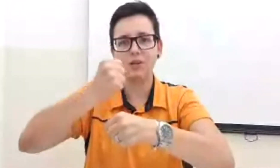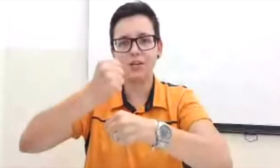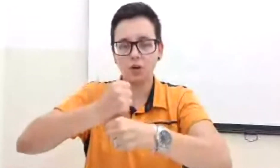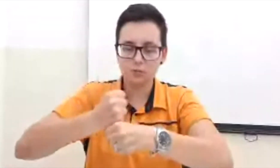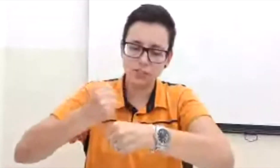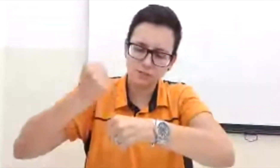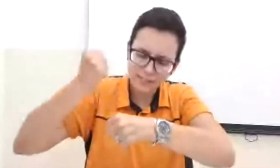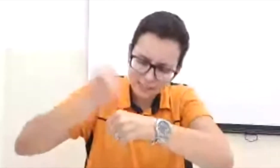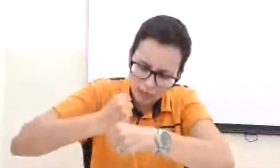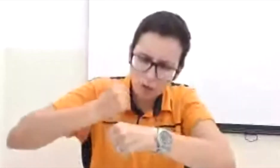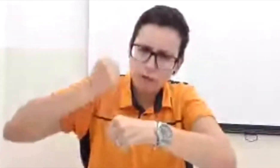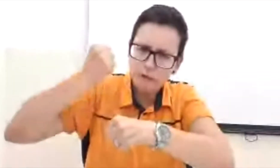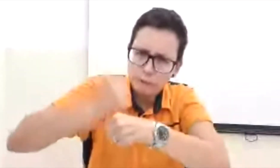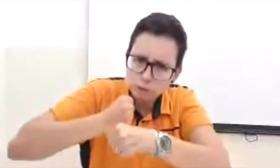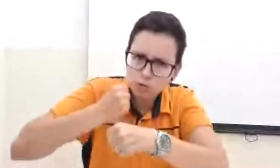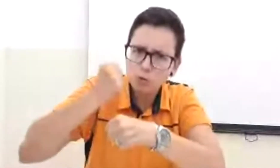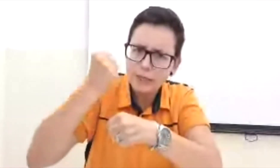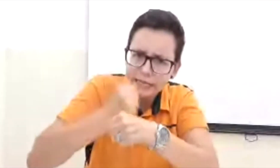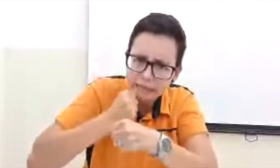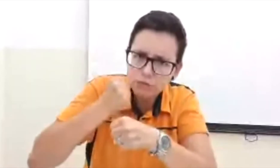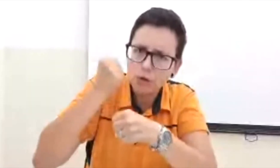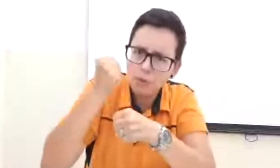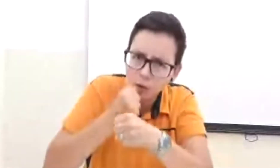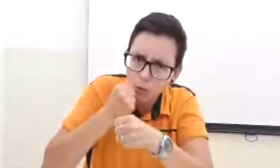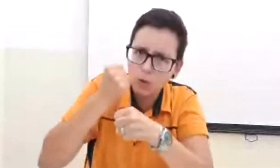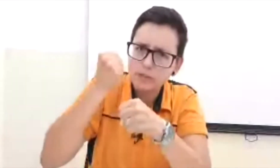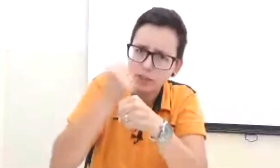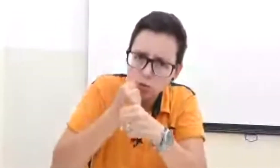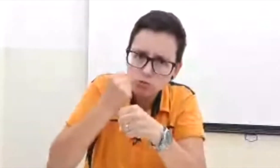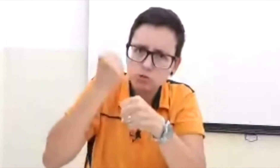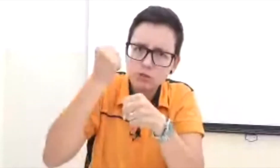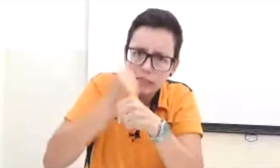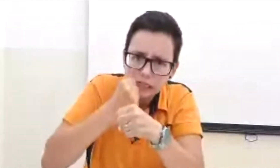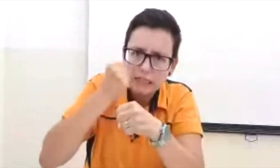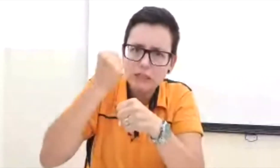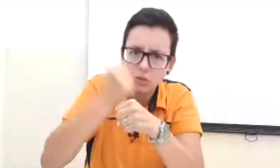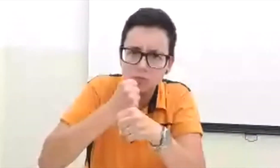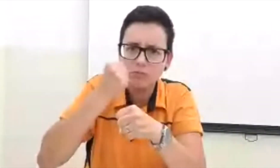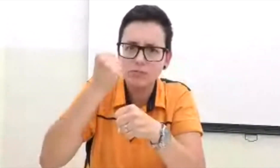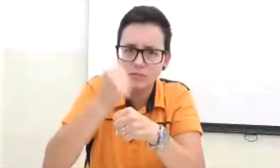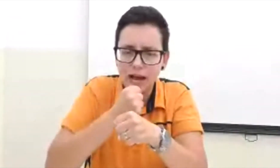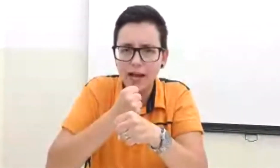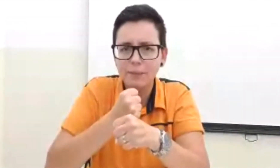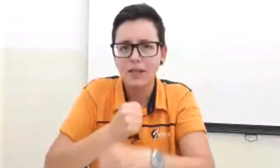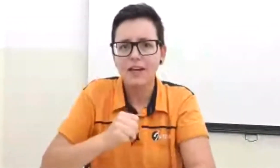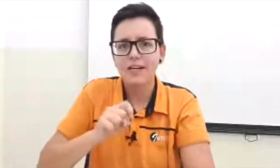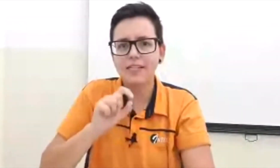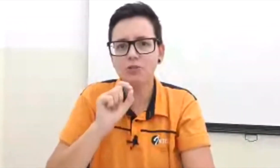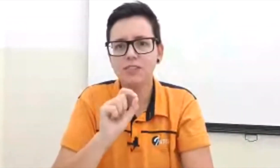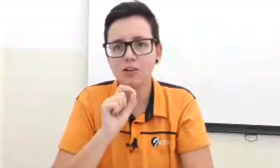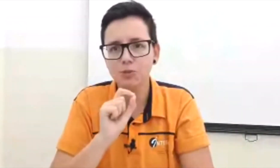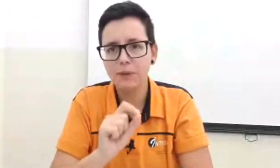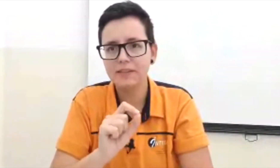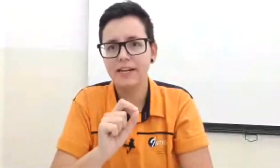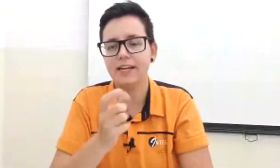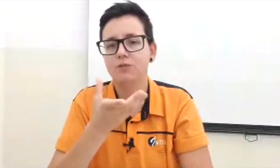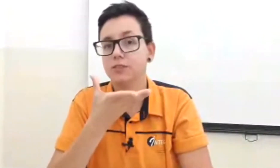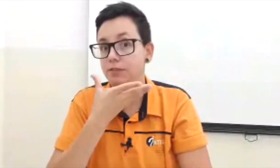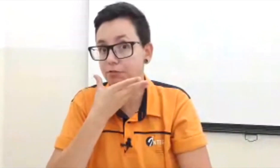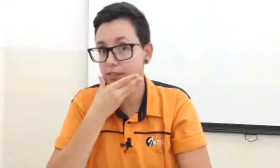ó, como se estivesse lá, construindo alguma coisa, construção, tá? Então, o sinal de pedreiro, você vai fazer